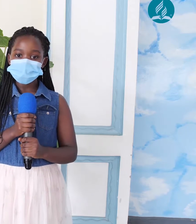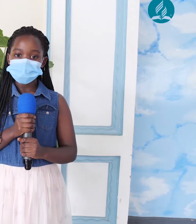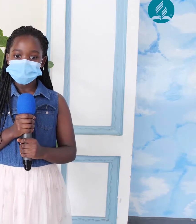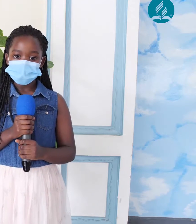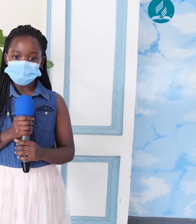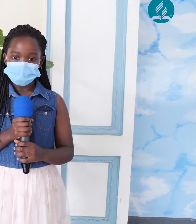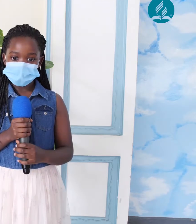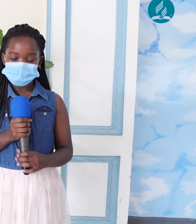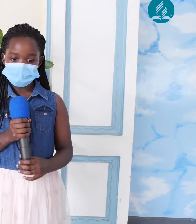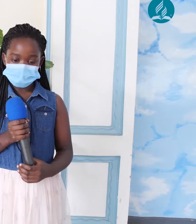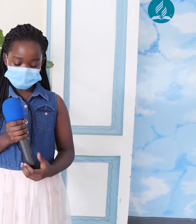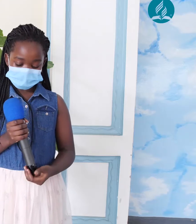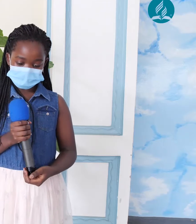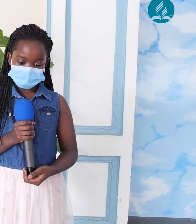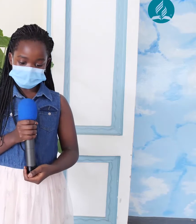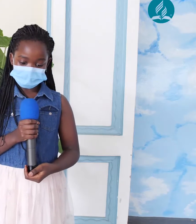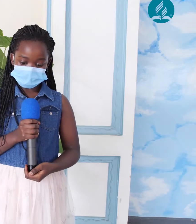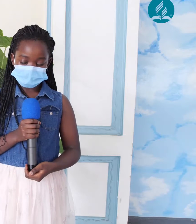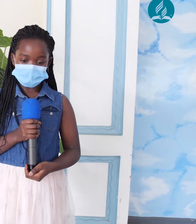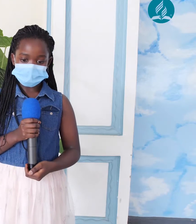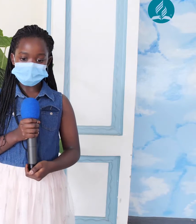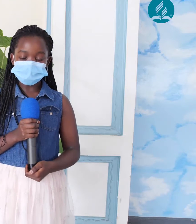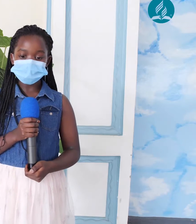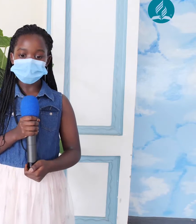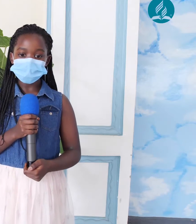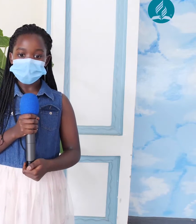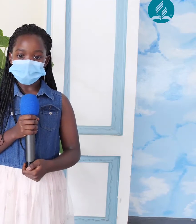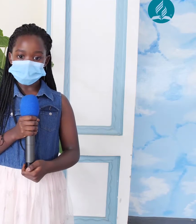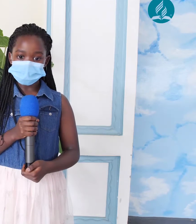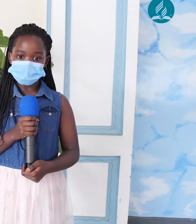Nuko Esteri amaze kwambika iryo kamba,